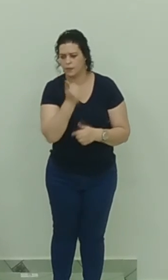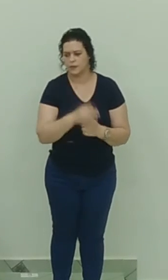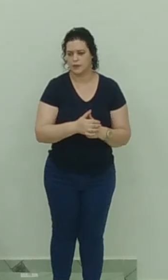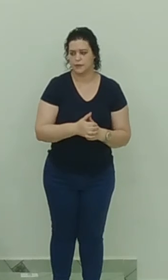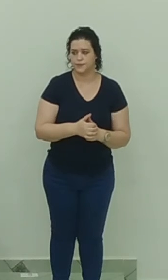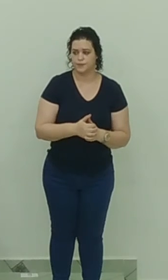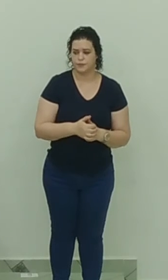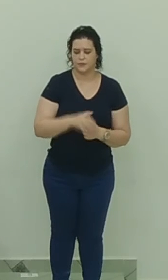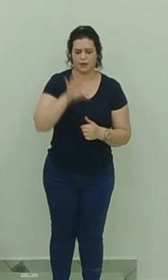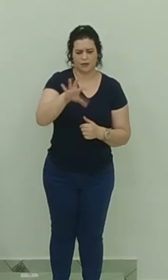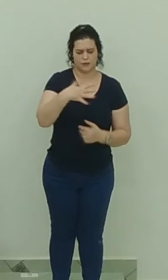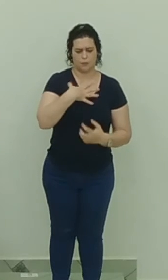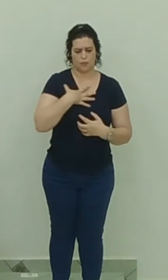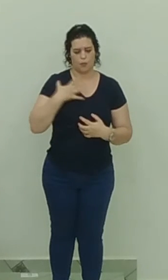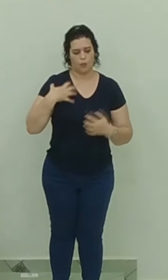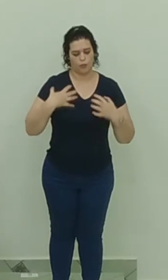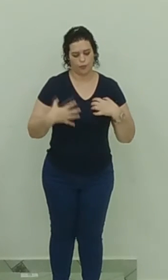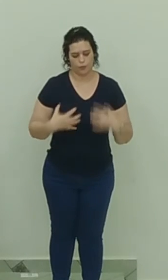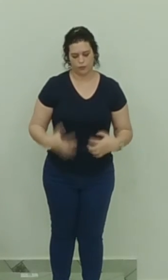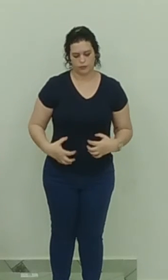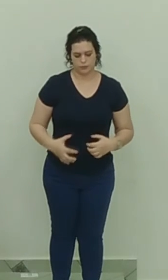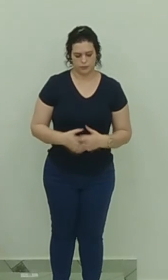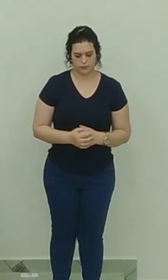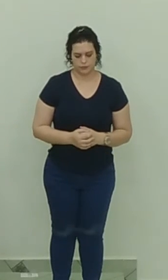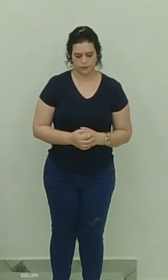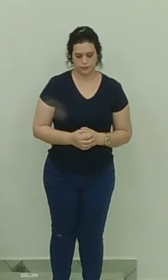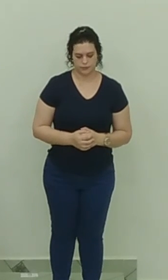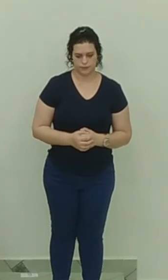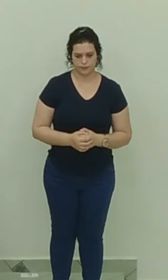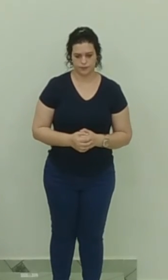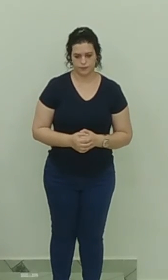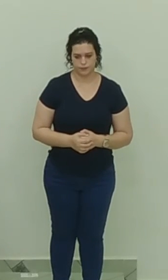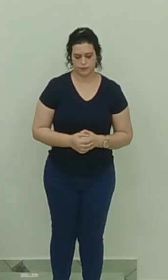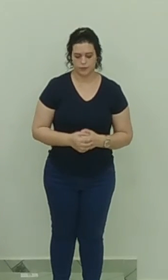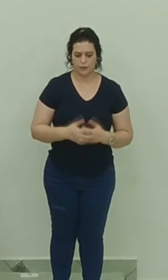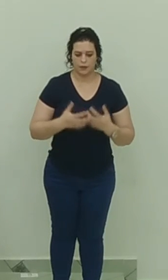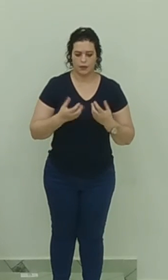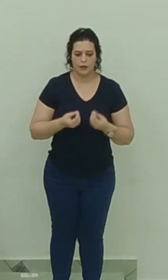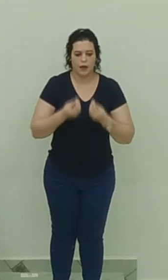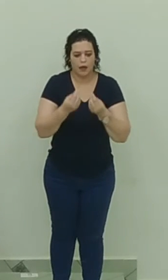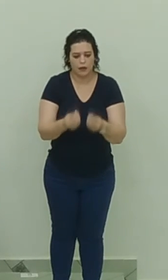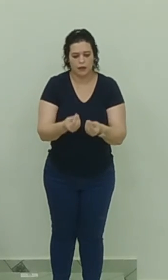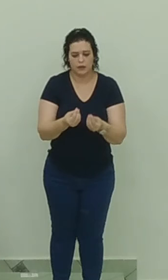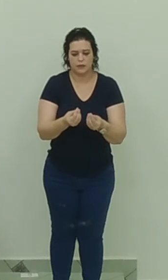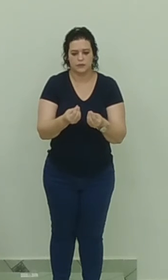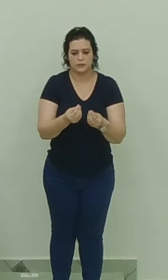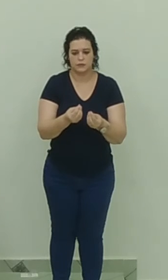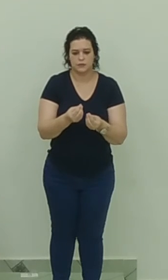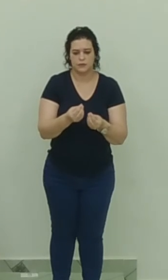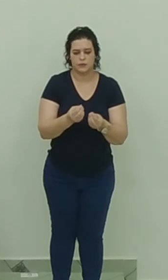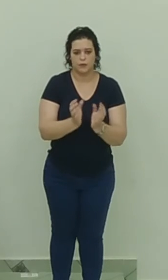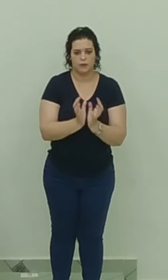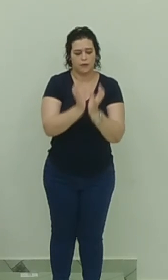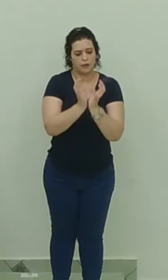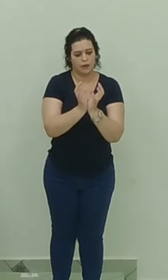meu corpo. A seguir tomou um cálice e, tendo-lhe dado graças, o deu aos